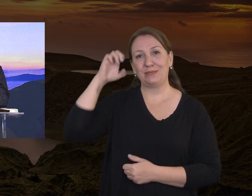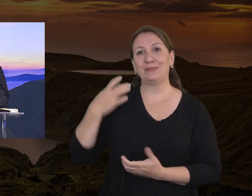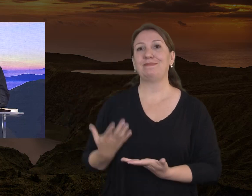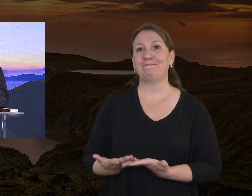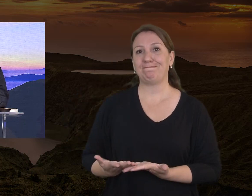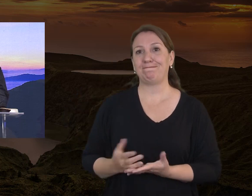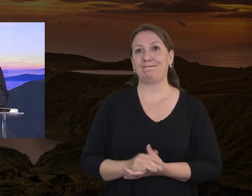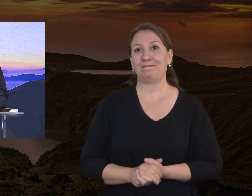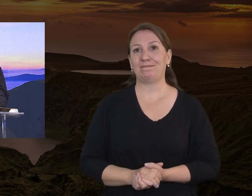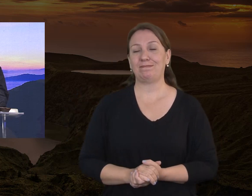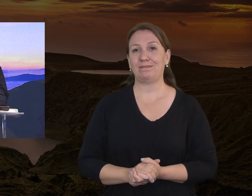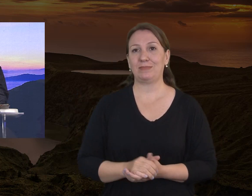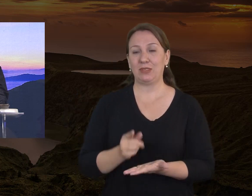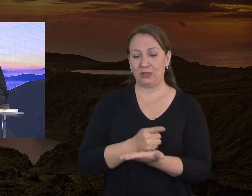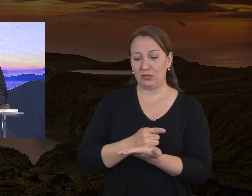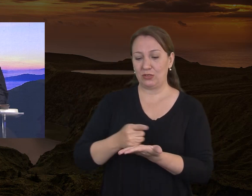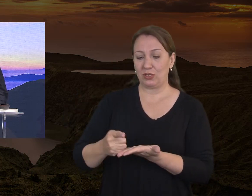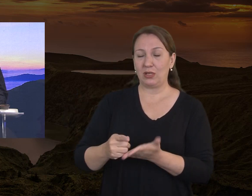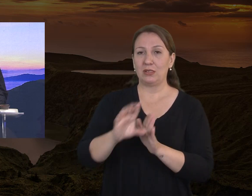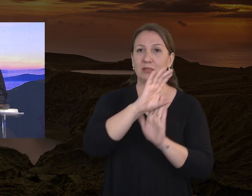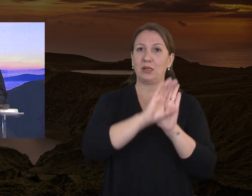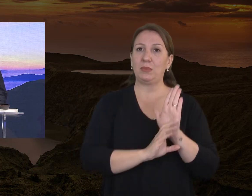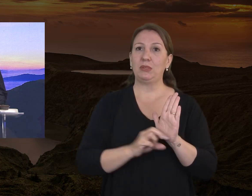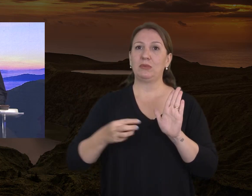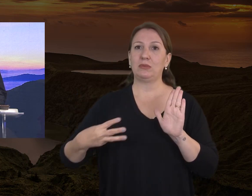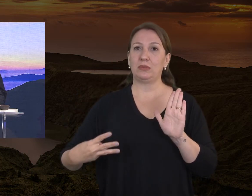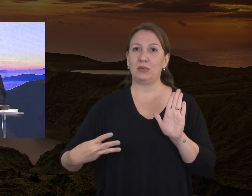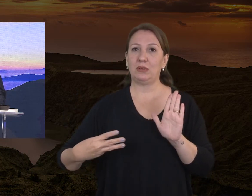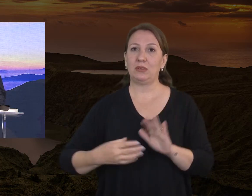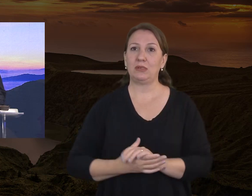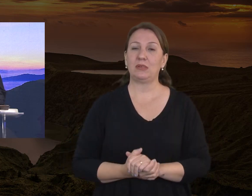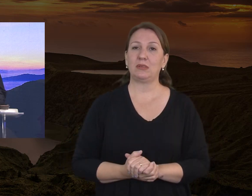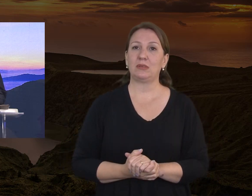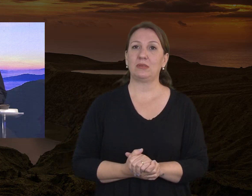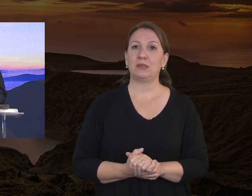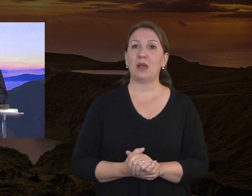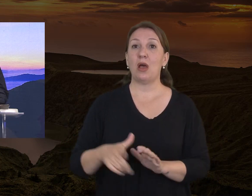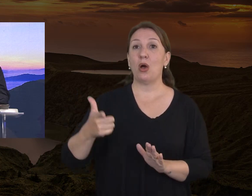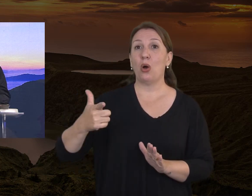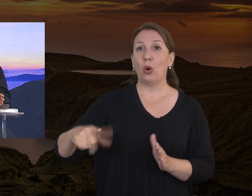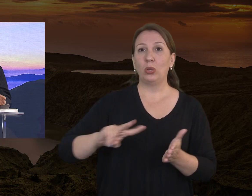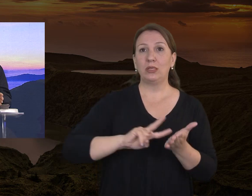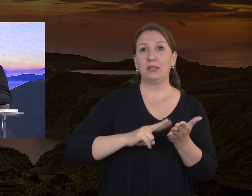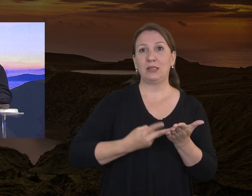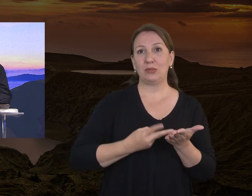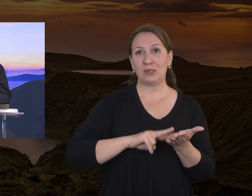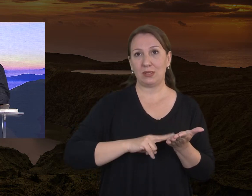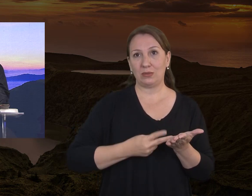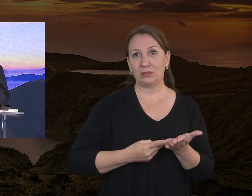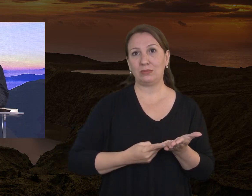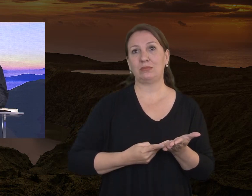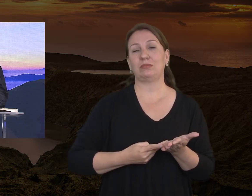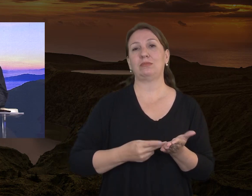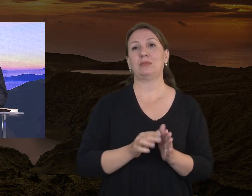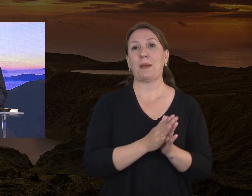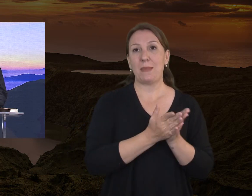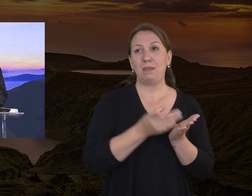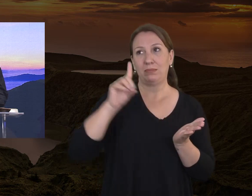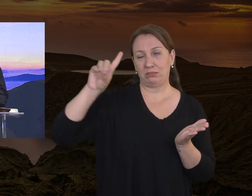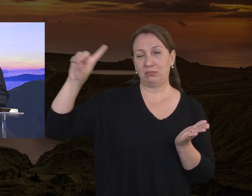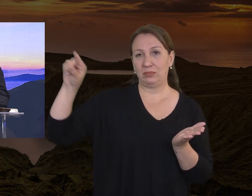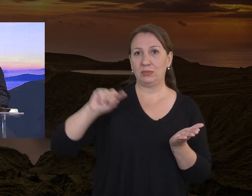de Gênesis 3, vou usar King James atualizado. No Antigo Testamento,